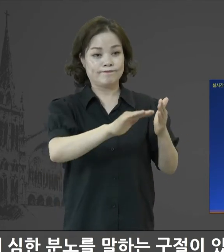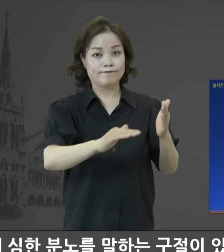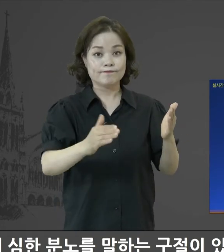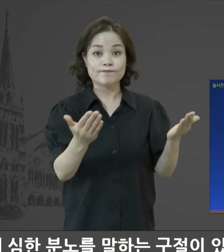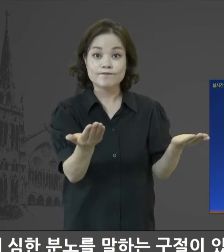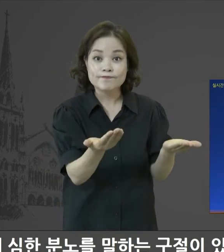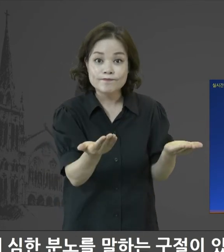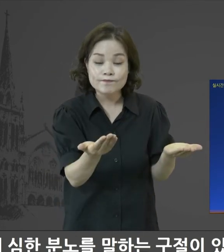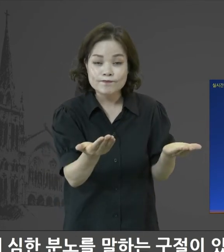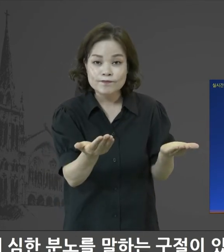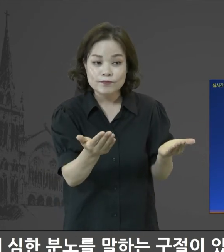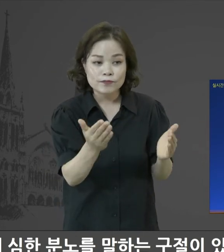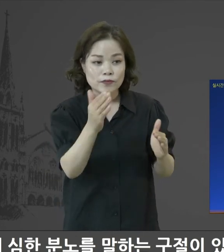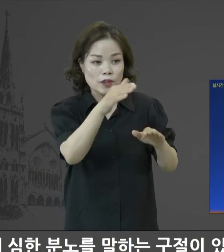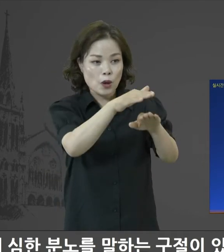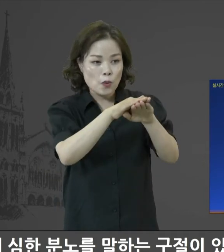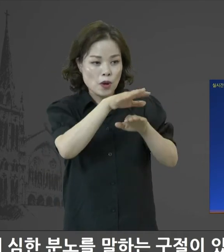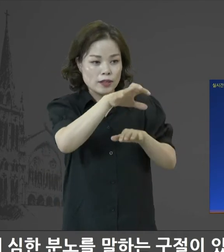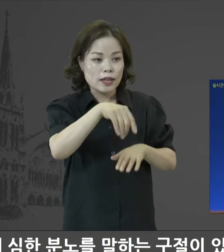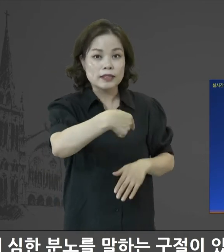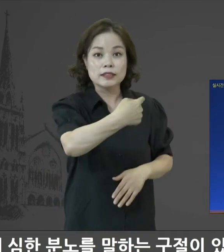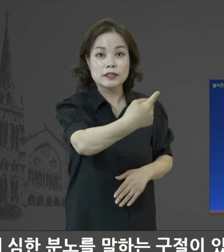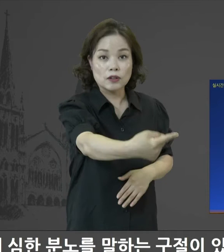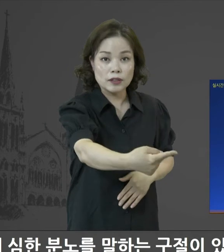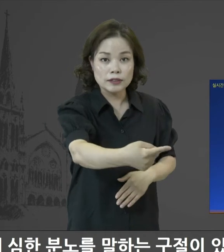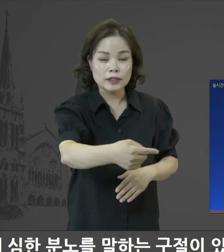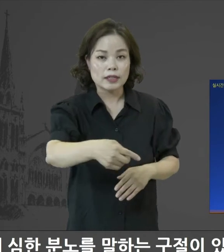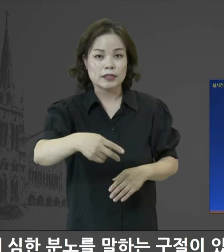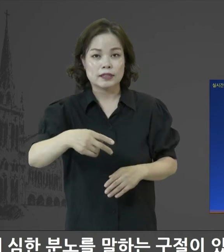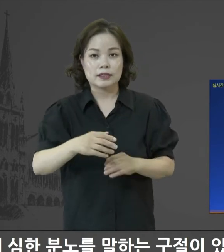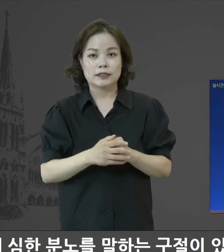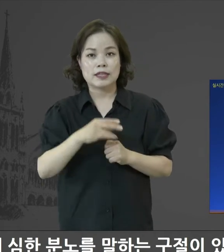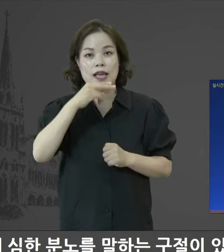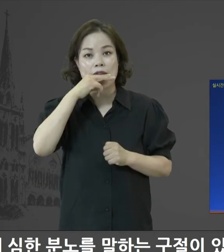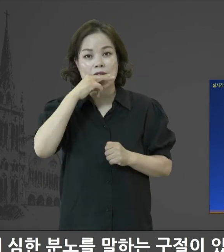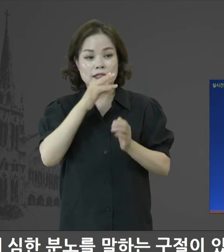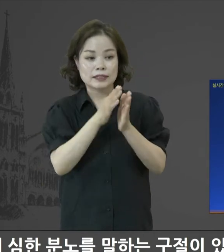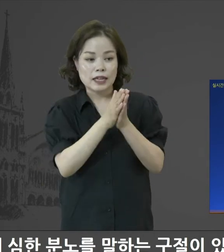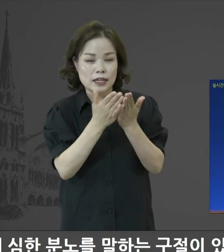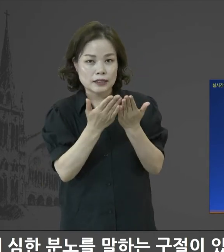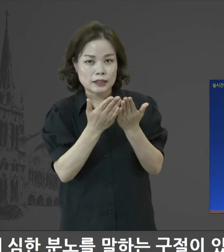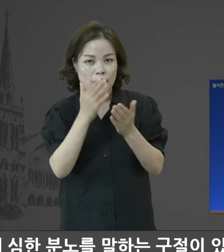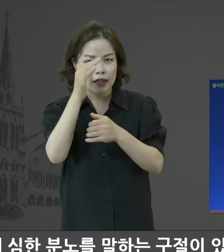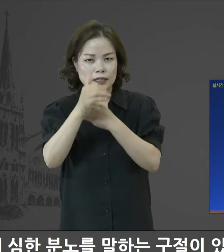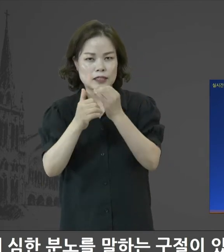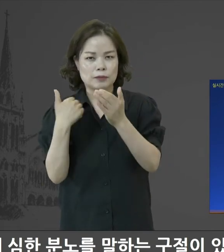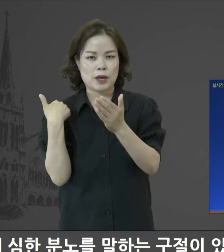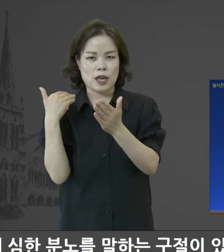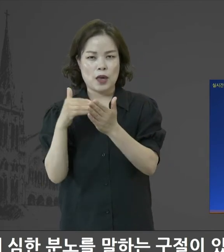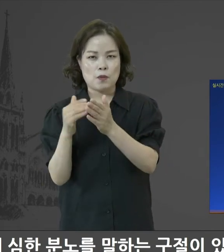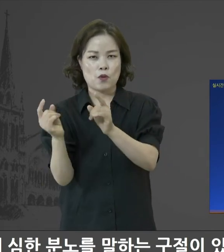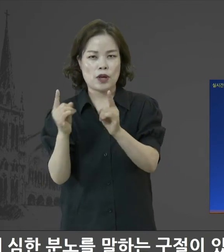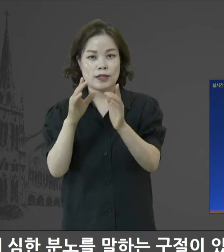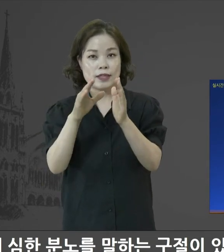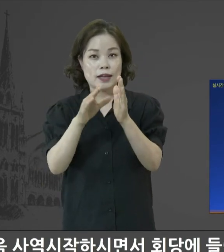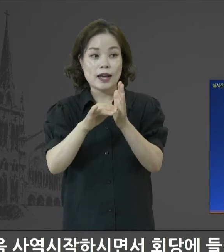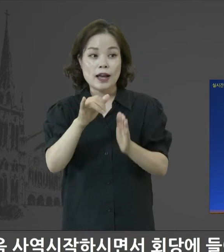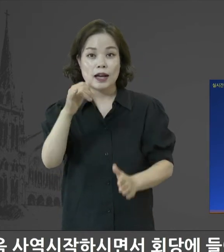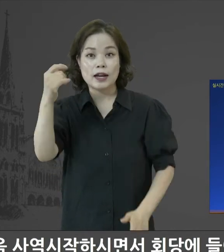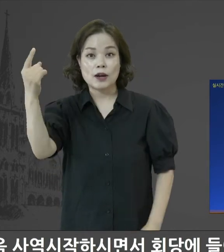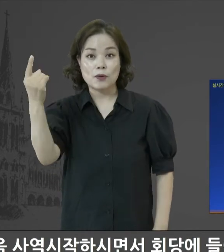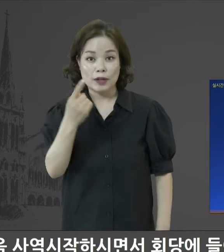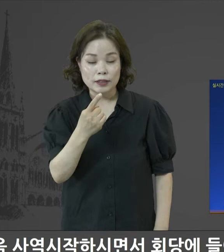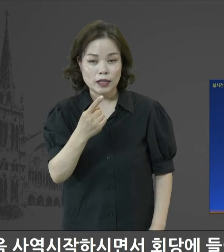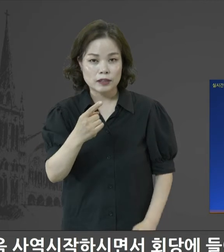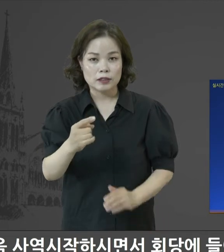시작하시면서 회당에 들어가셔서 이사야서를 이제 탁 인용하시면서 하나님의 회복의 때가 왔다라는 아주 놀라운 설교를,